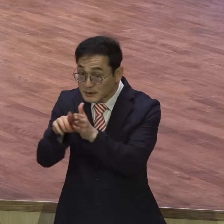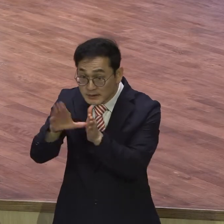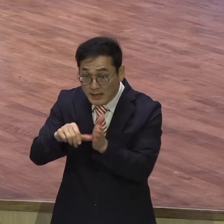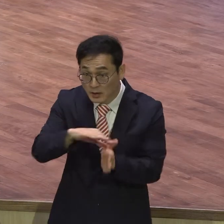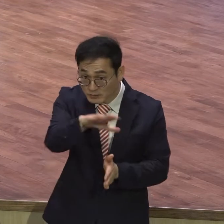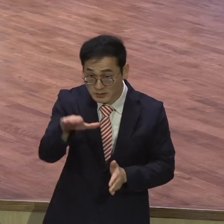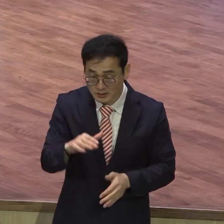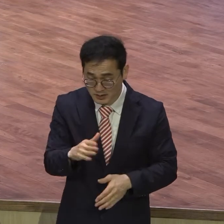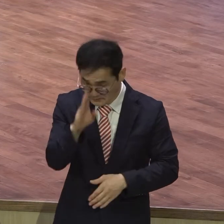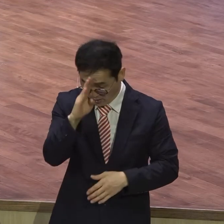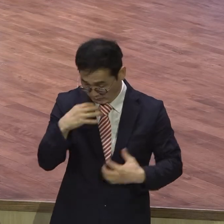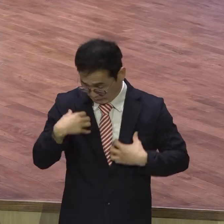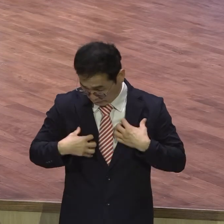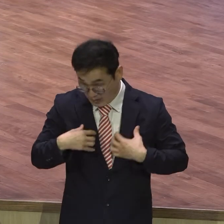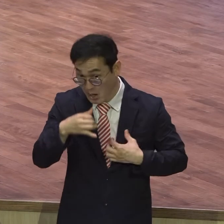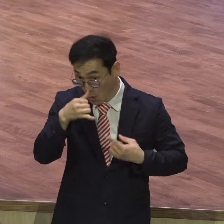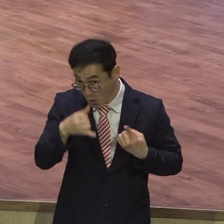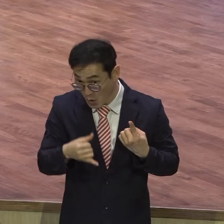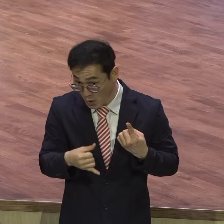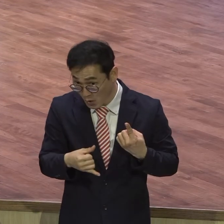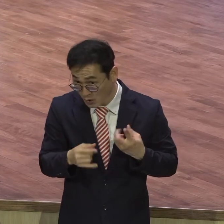몸에 병이 많아서 어렵습니까?